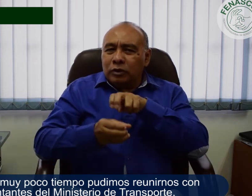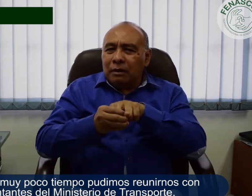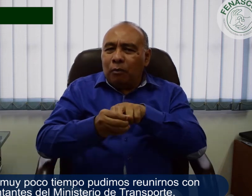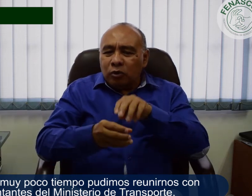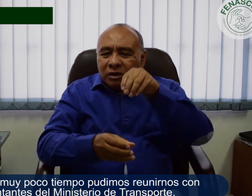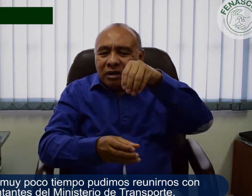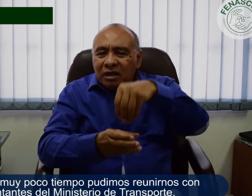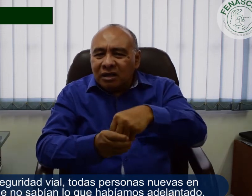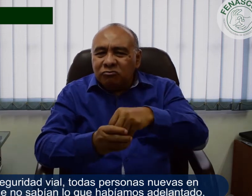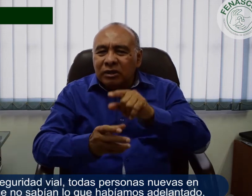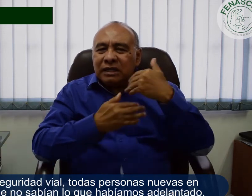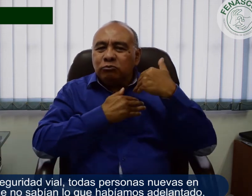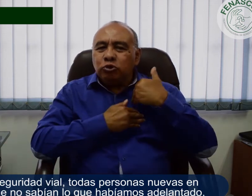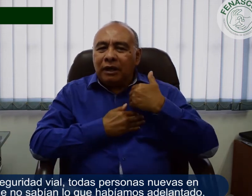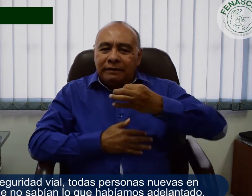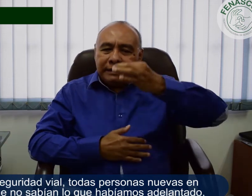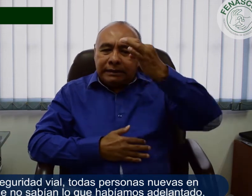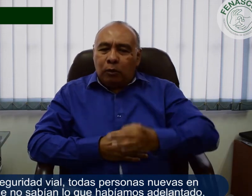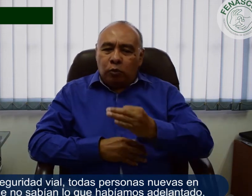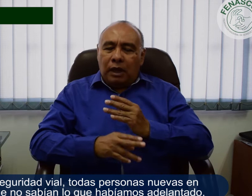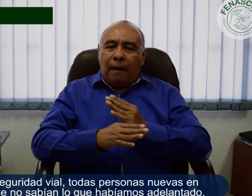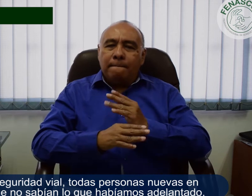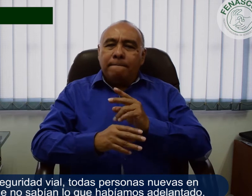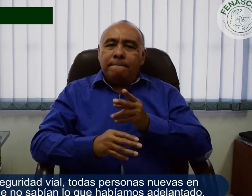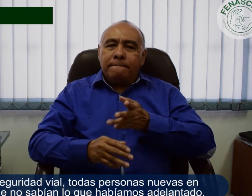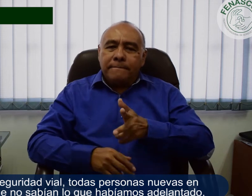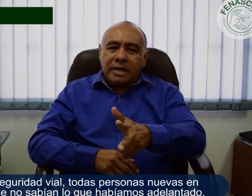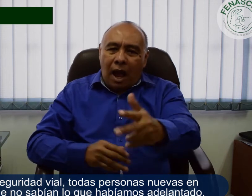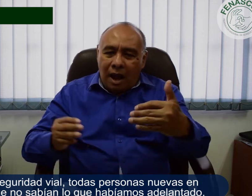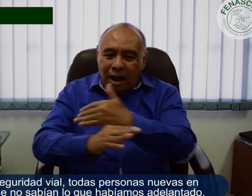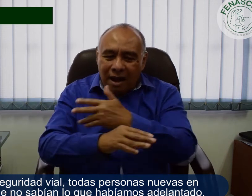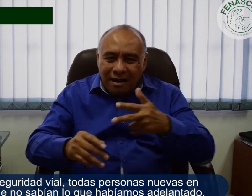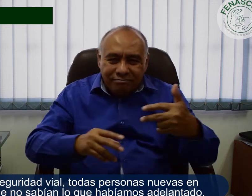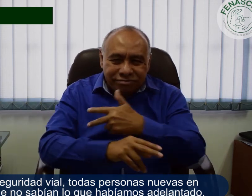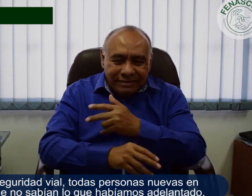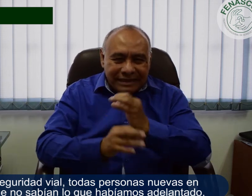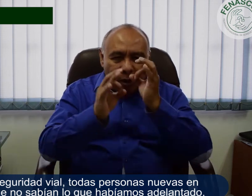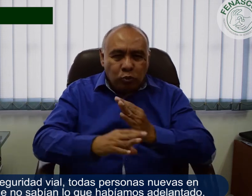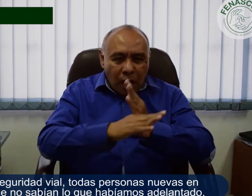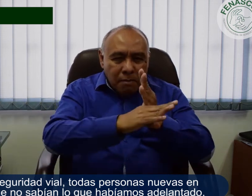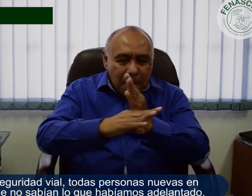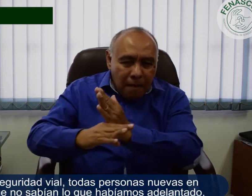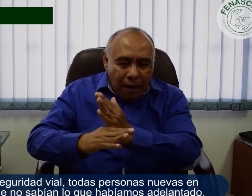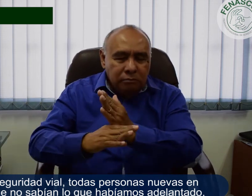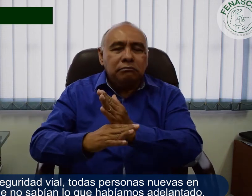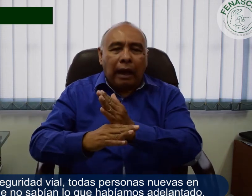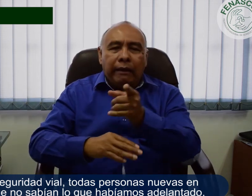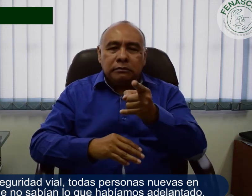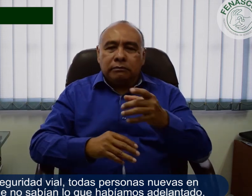Transporte, del área de seguridad vial. Todas personas nuevas en sus cargos que no sabían lo que